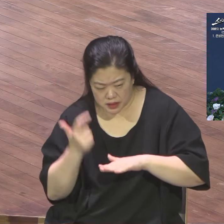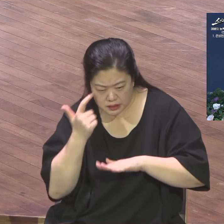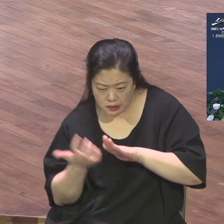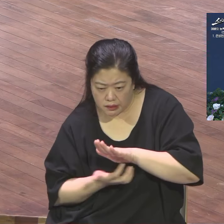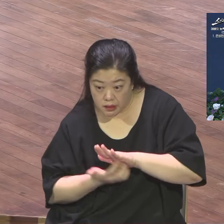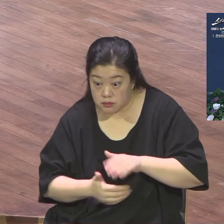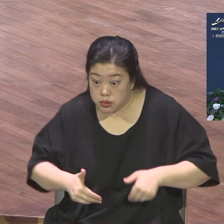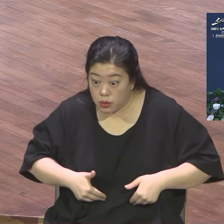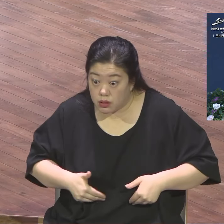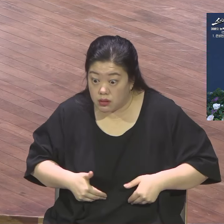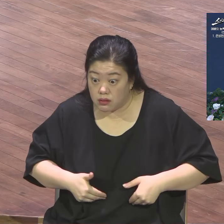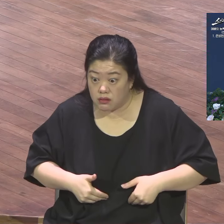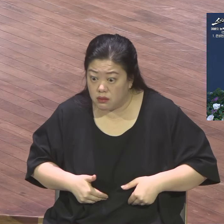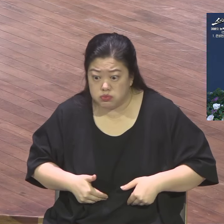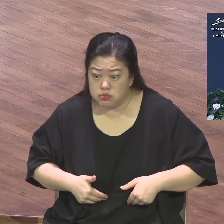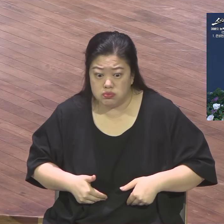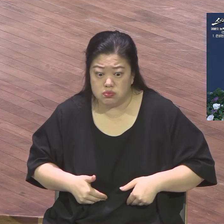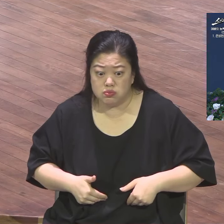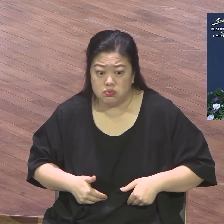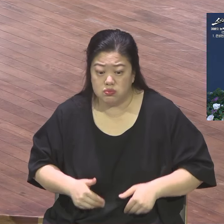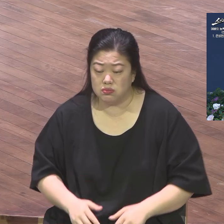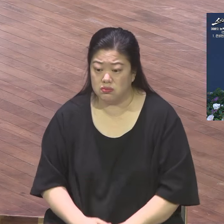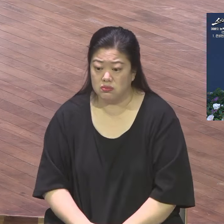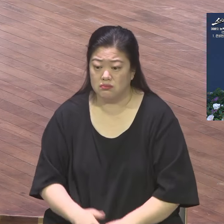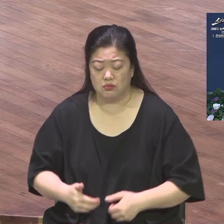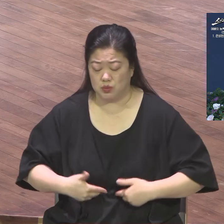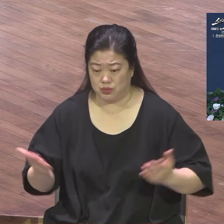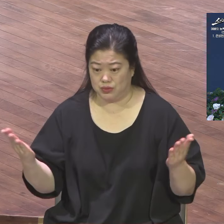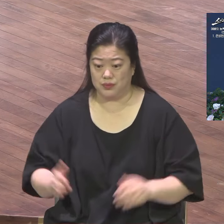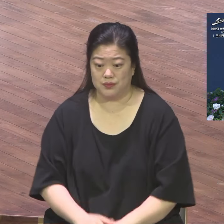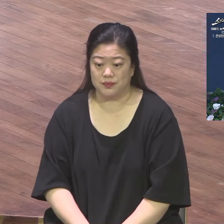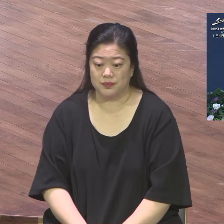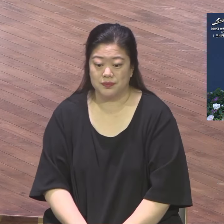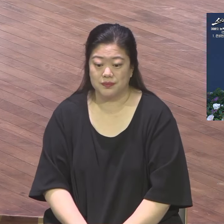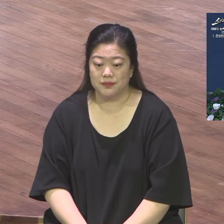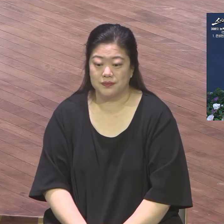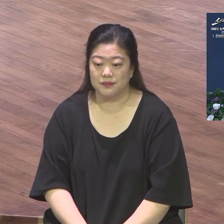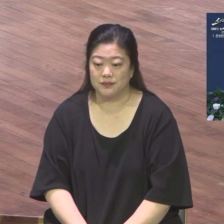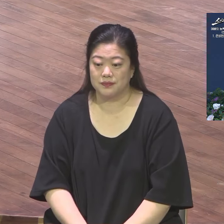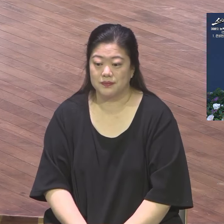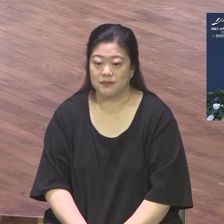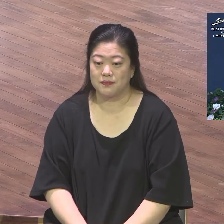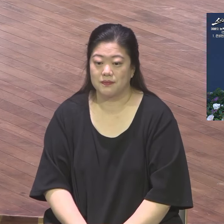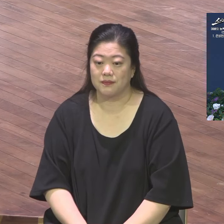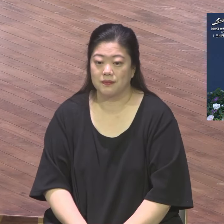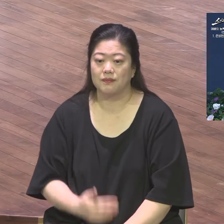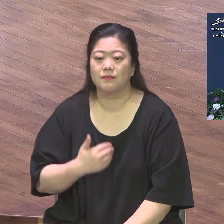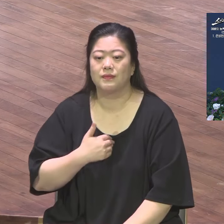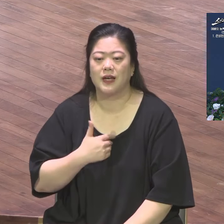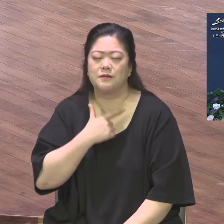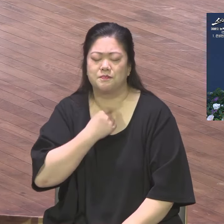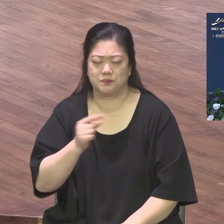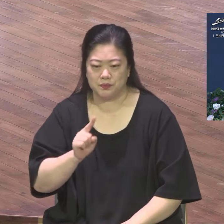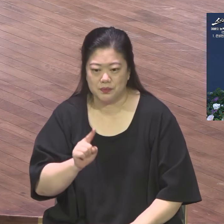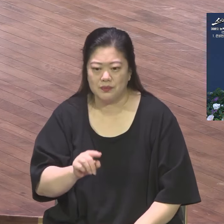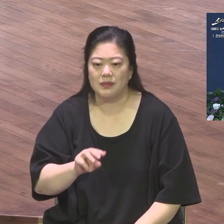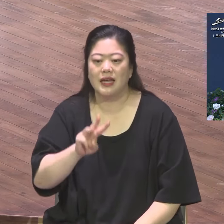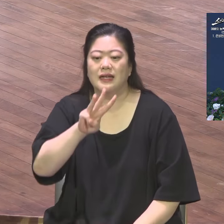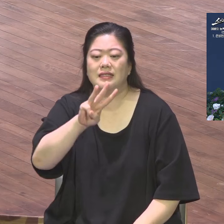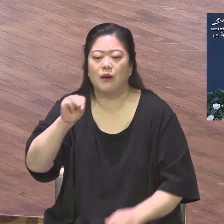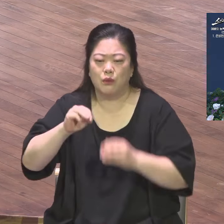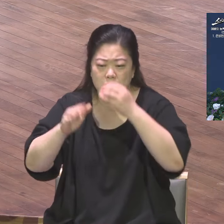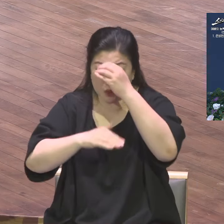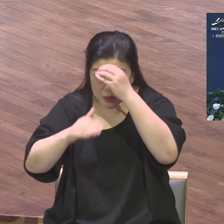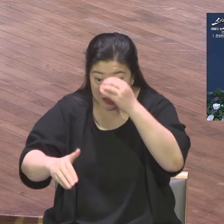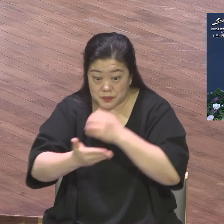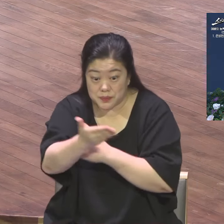앞에 은혜 받을 준비해라. 제가 종종 말씀드리지만은 우리 영계의 모든 성도들은요 헐레벌떡 신앙이 있으면 안